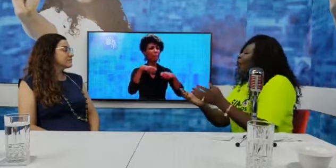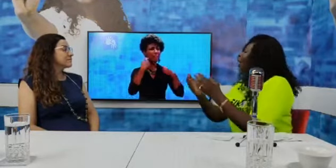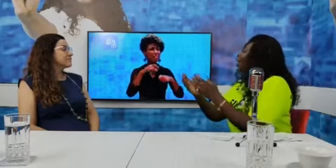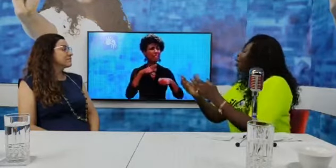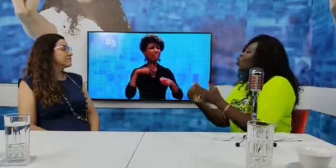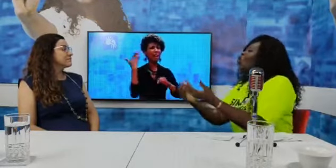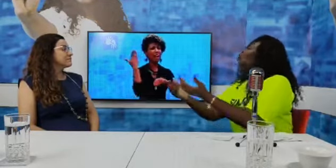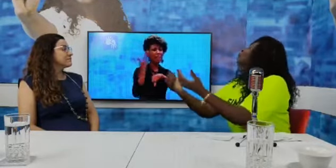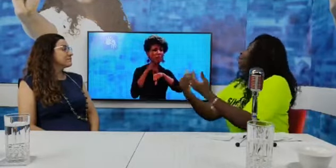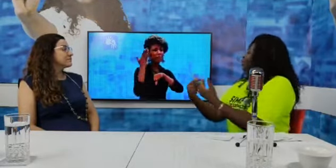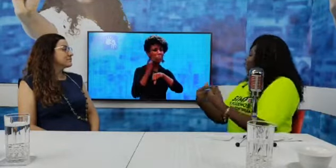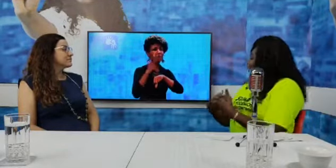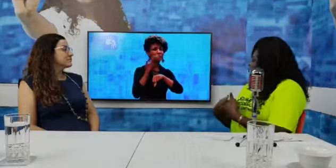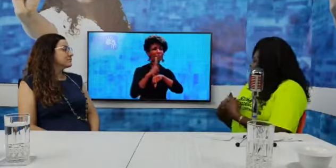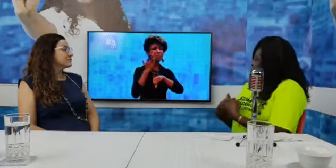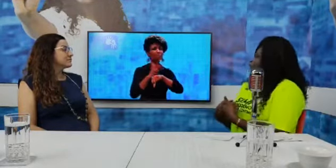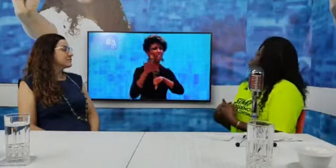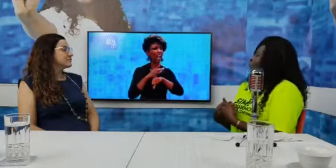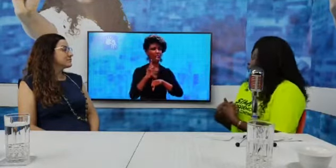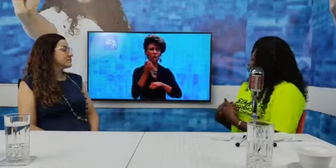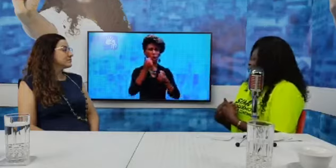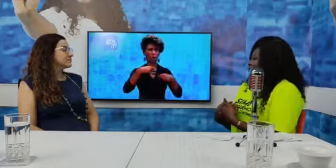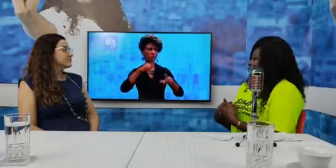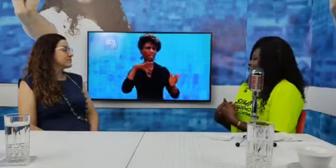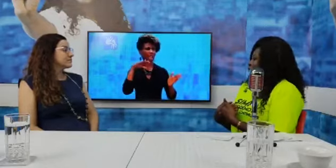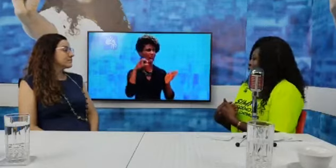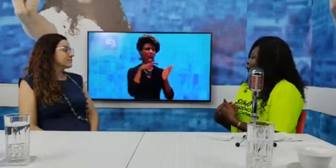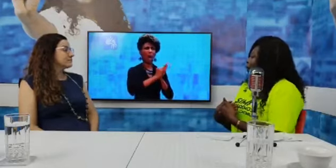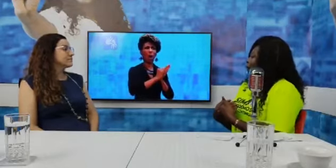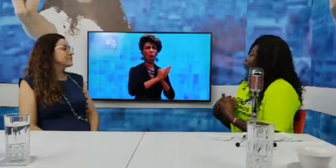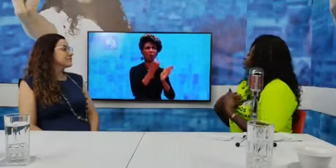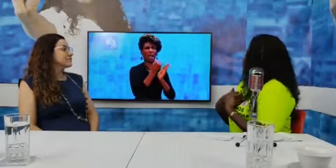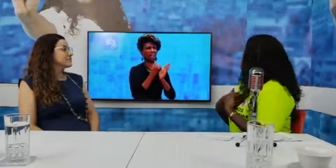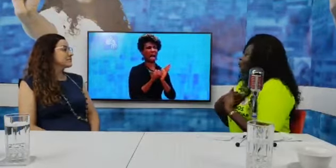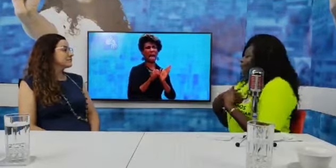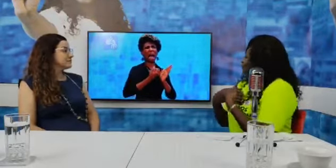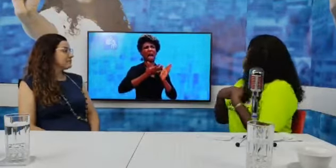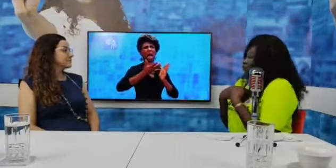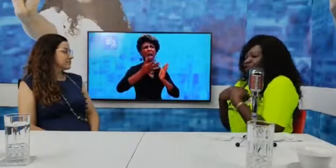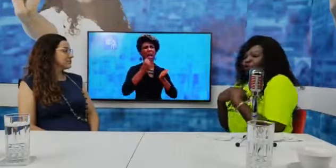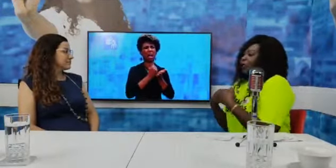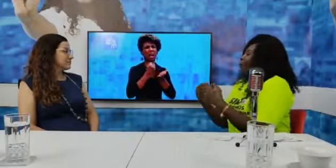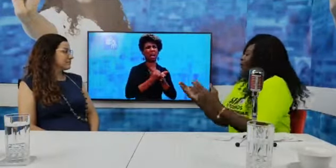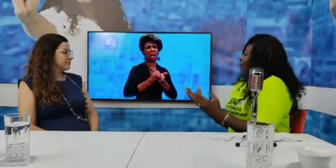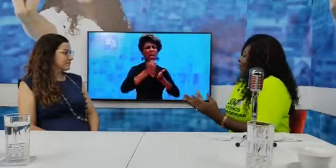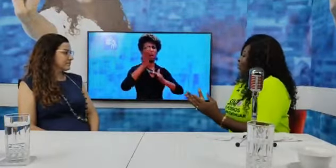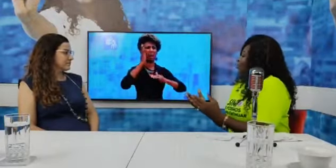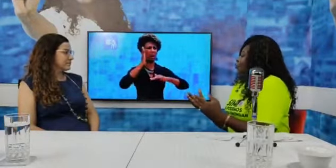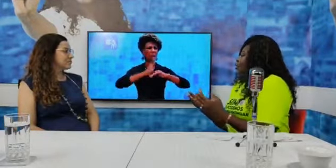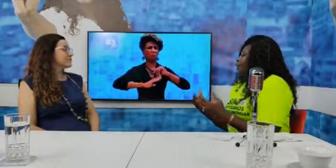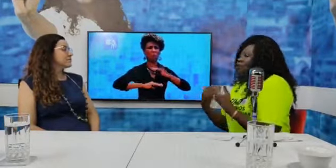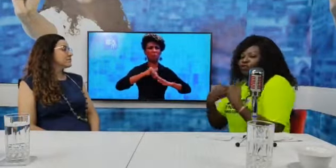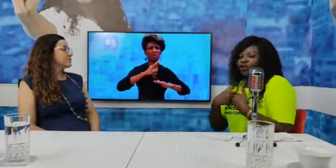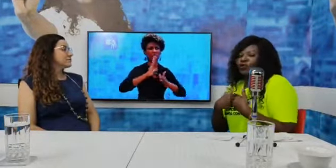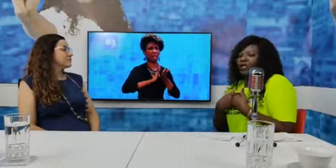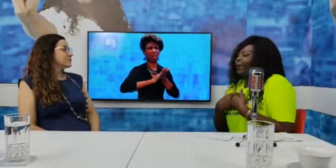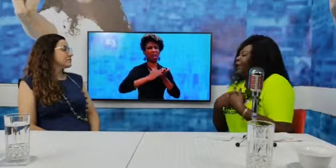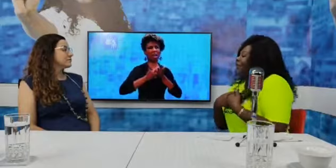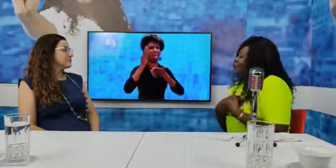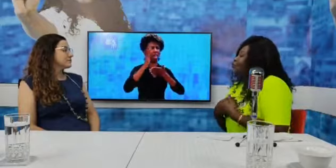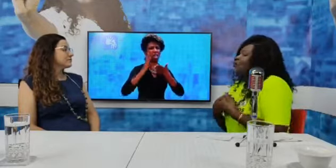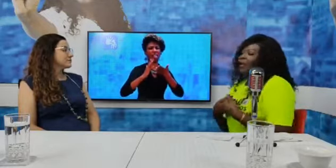treinamento? Não é contratar um profissional específico. digo que não é preciso, mas eu digo